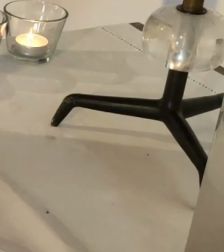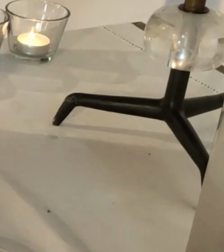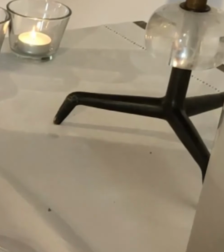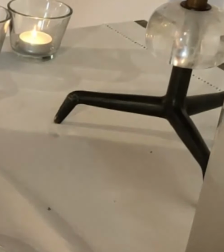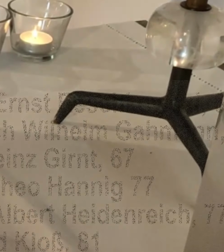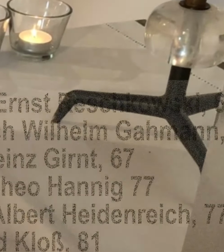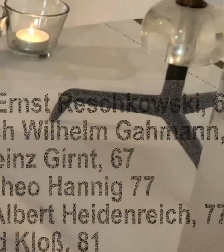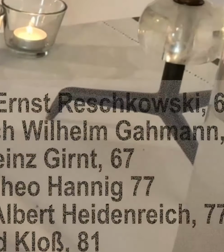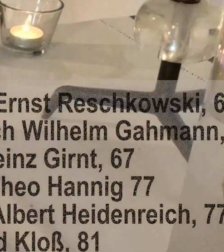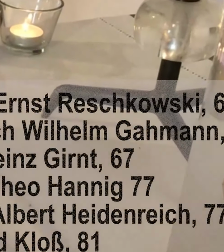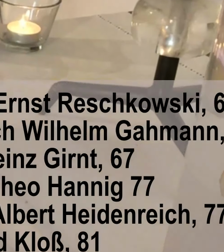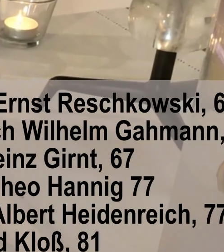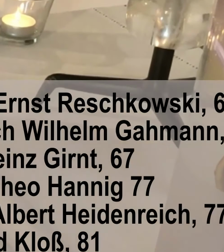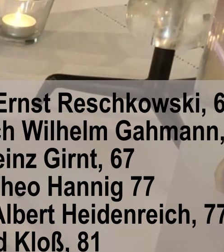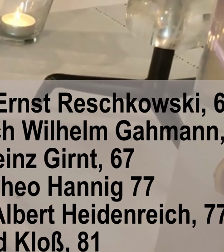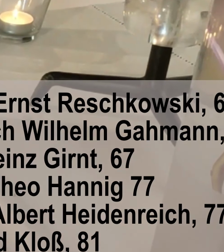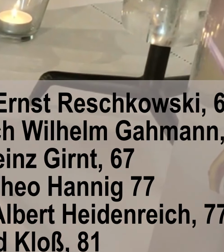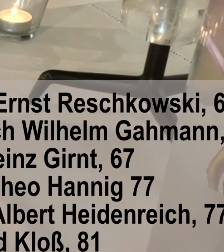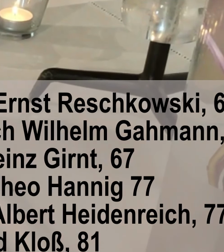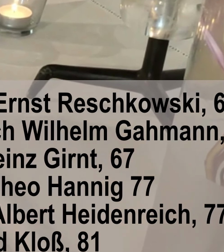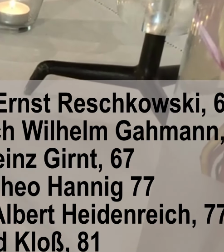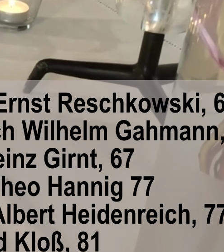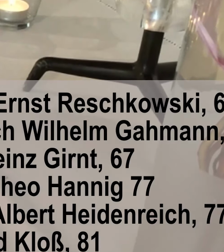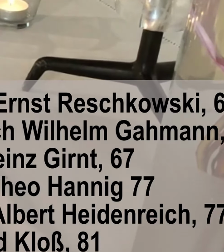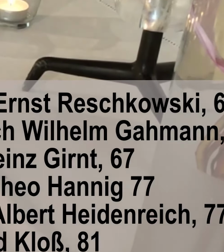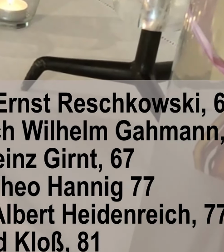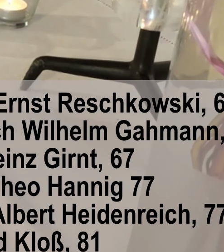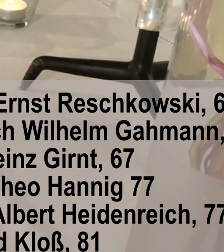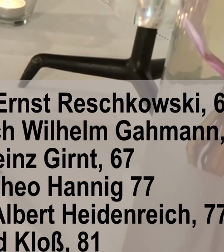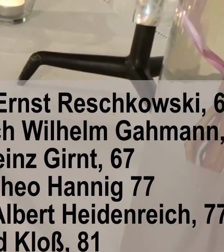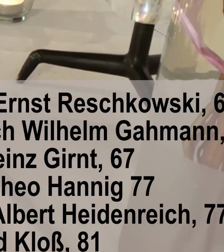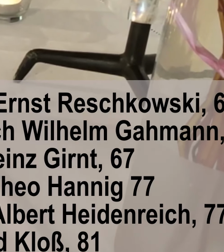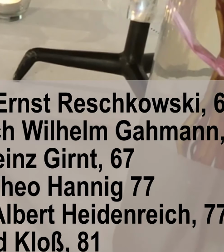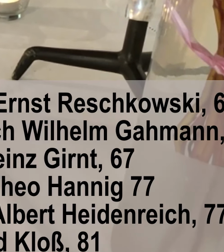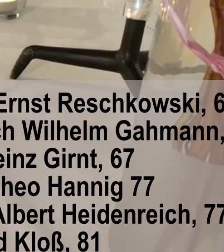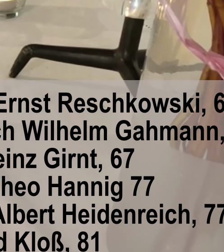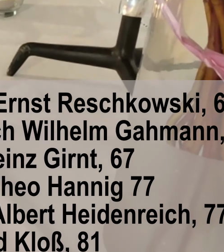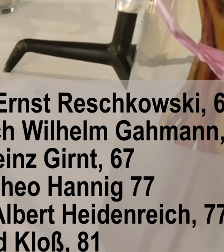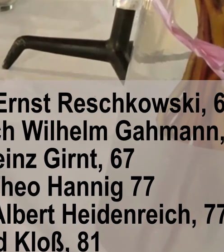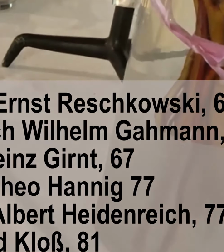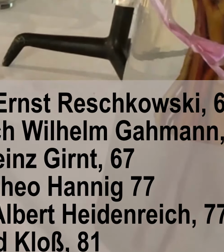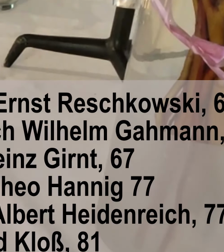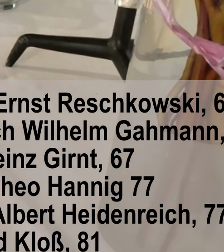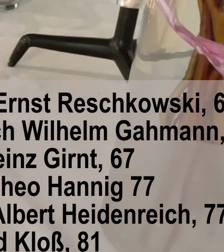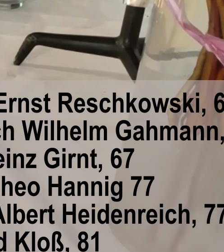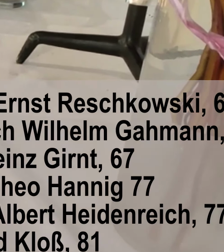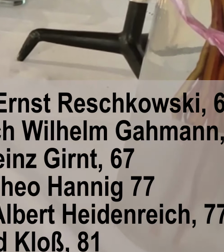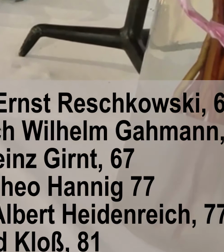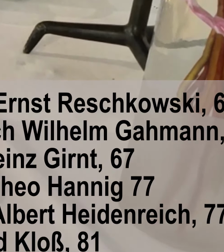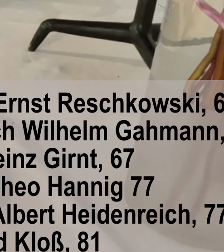Klaus Ernst Reschkowski, 69 Jahre.